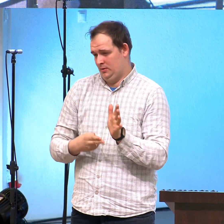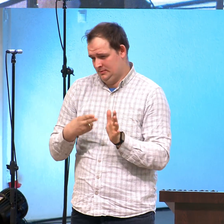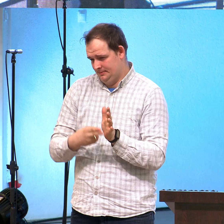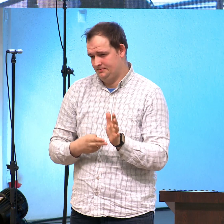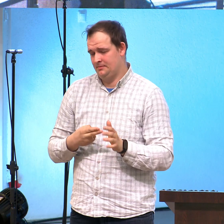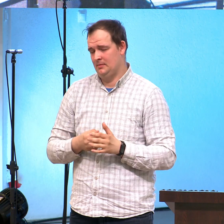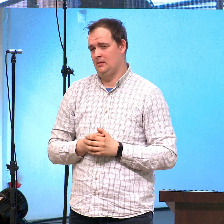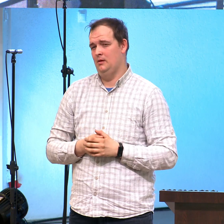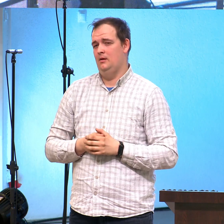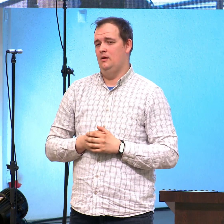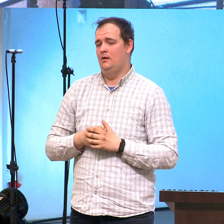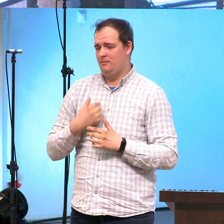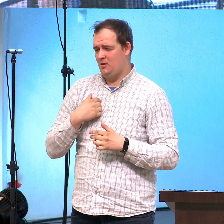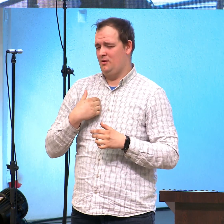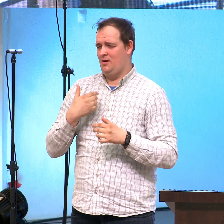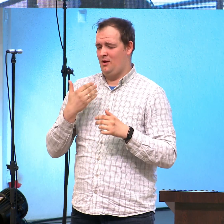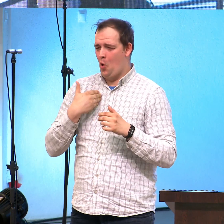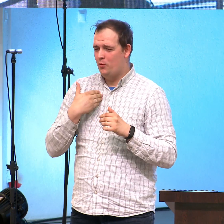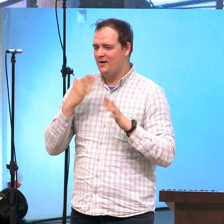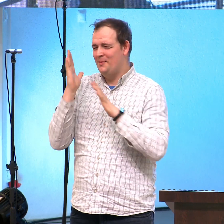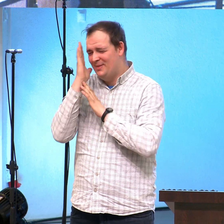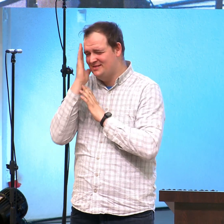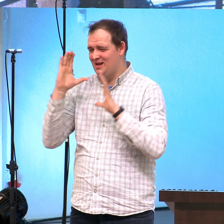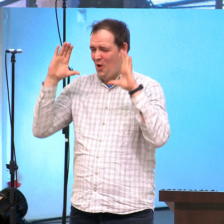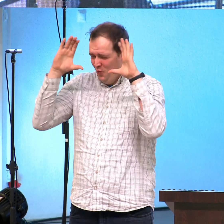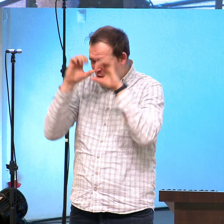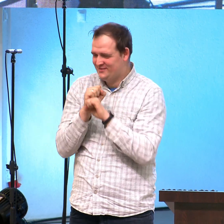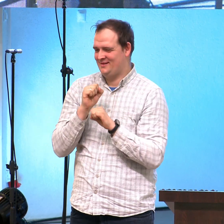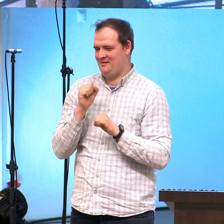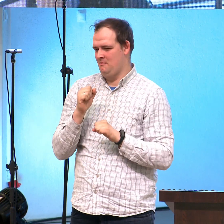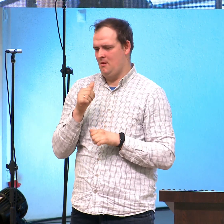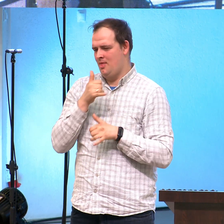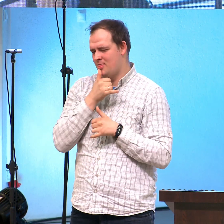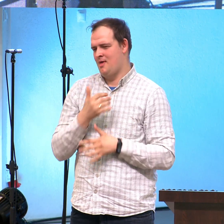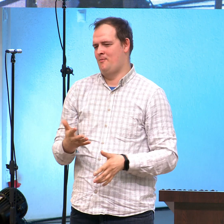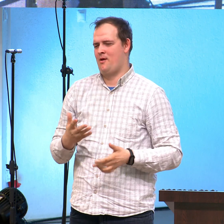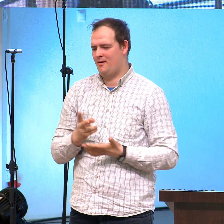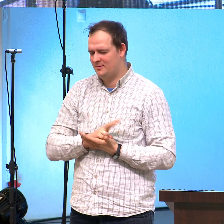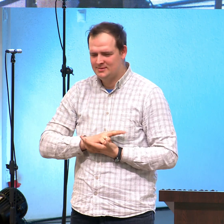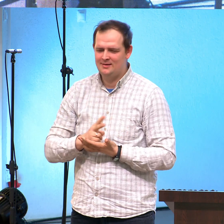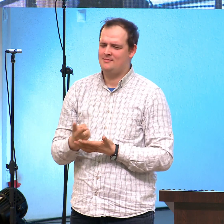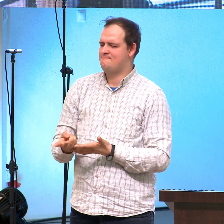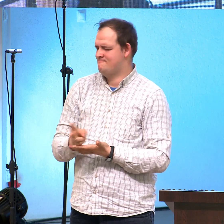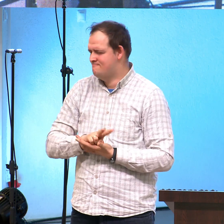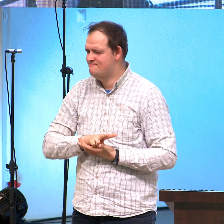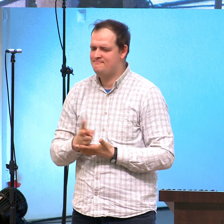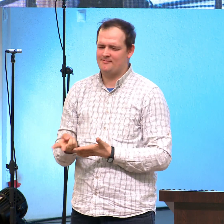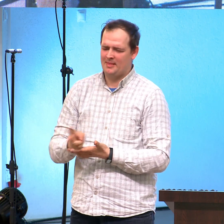Гомель, в поезде, поездом ездили. Я ночью сплю обычно очень хорошо, то не